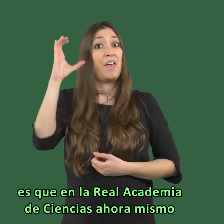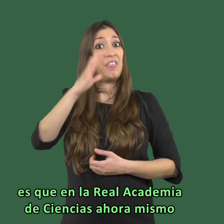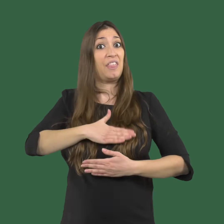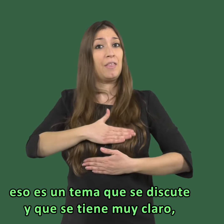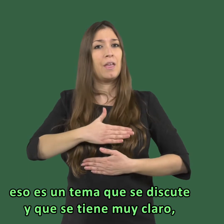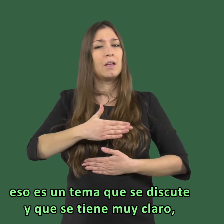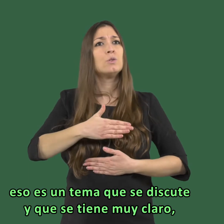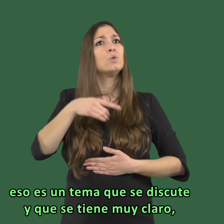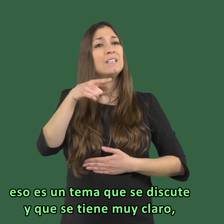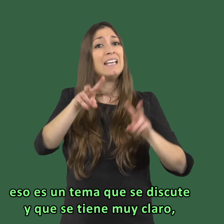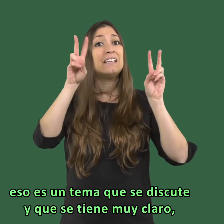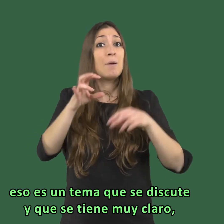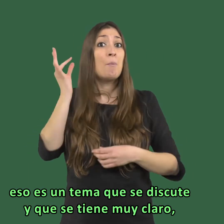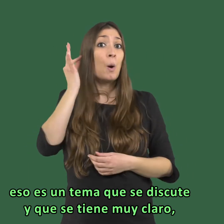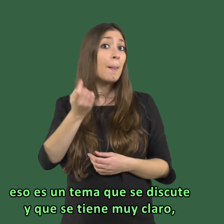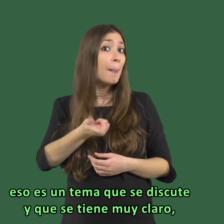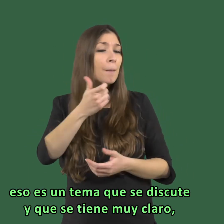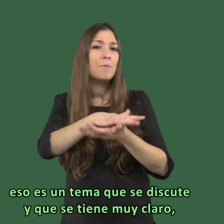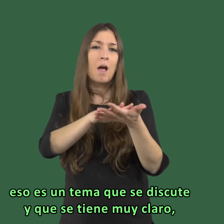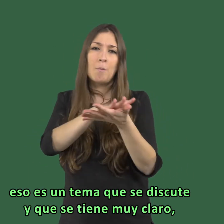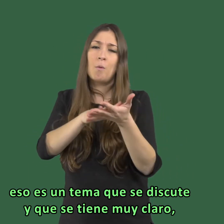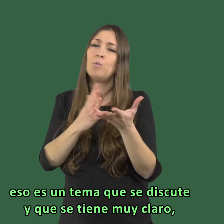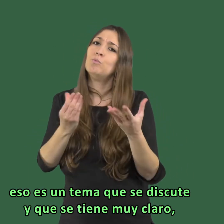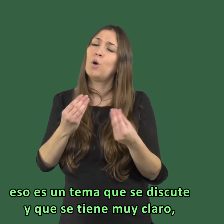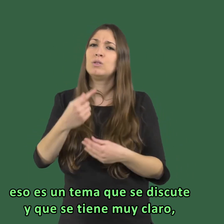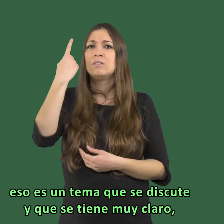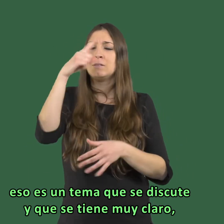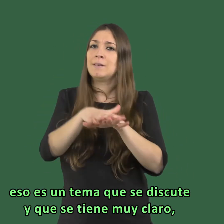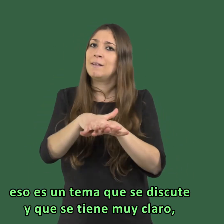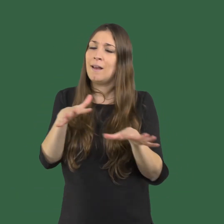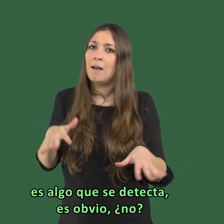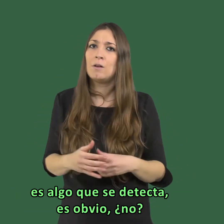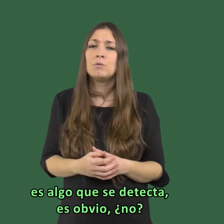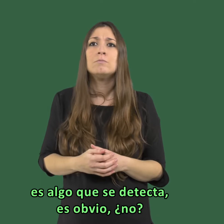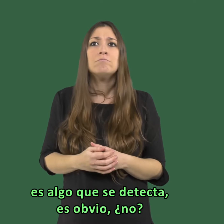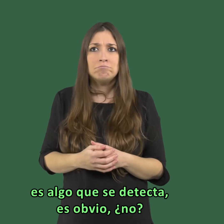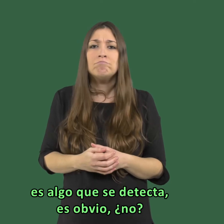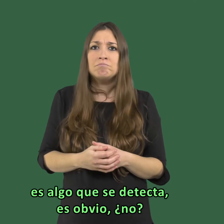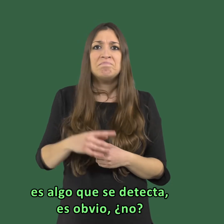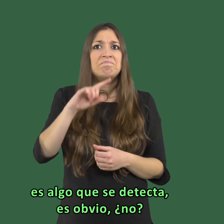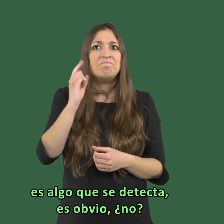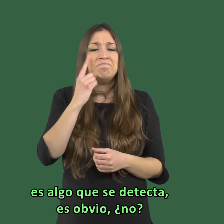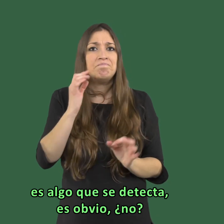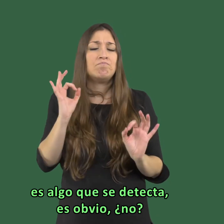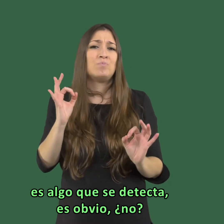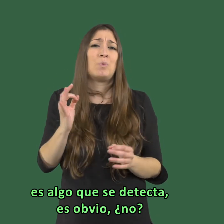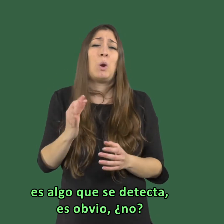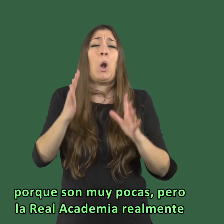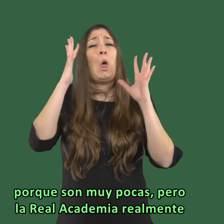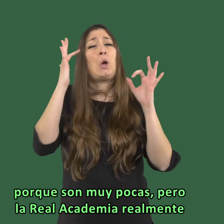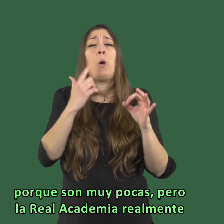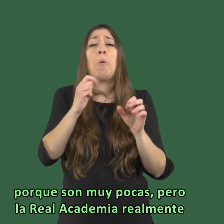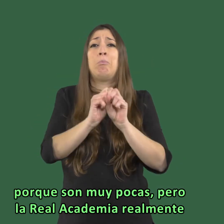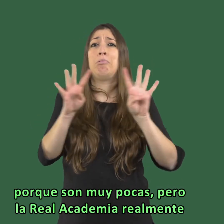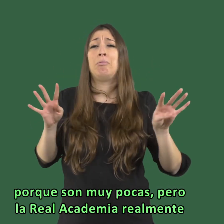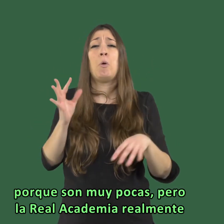ahora mismo es un tema que se discute y que se tiene muy claro. Es algo que se detecta, es obvio, ¿no? Porque somos